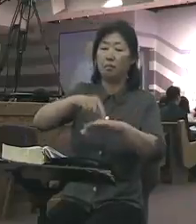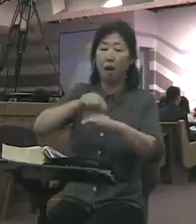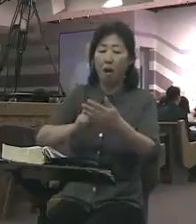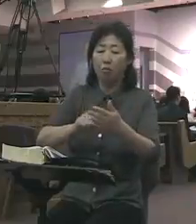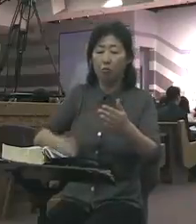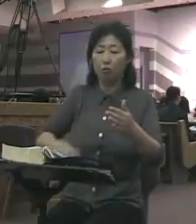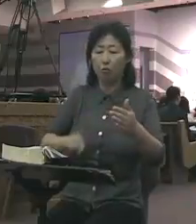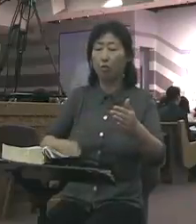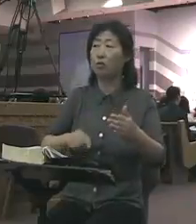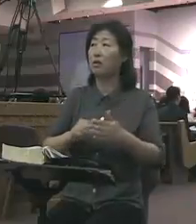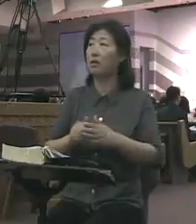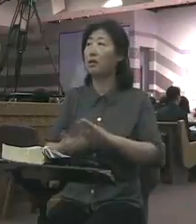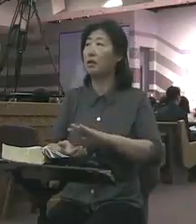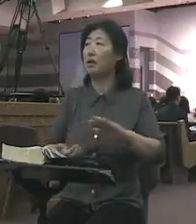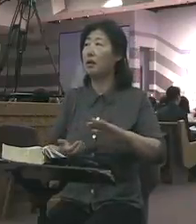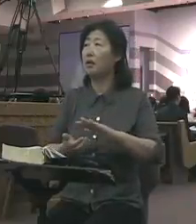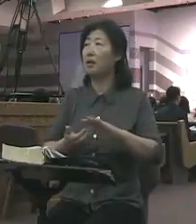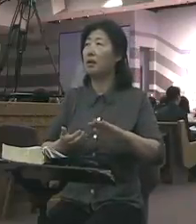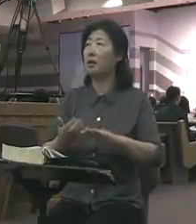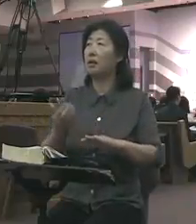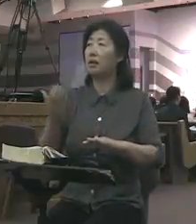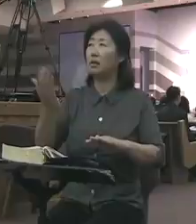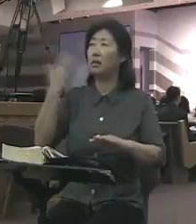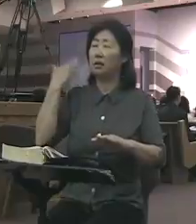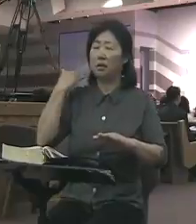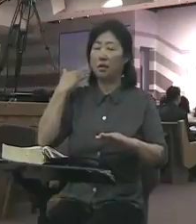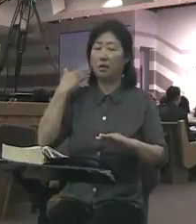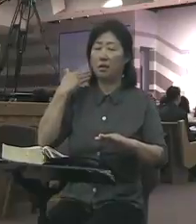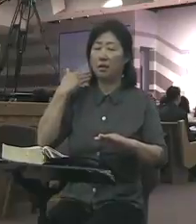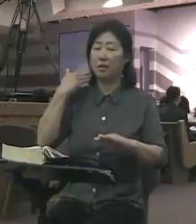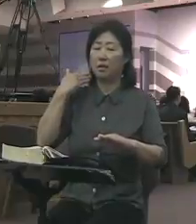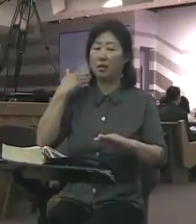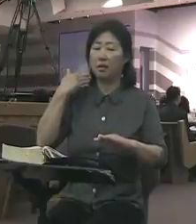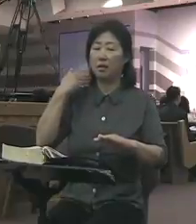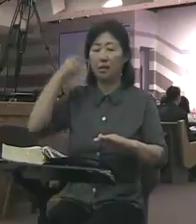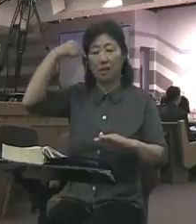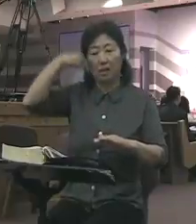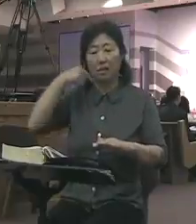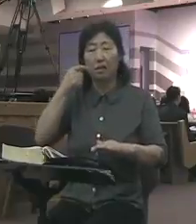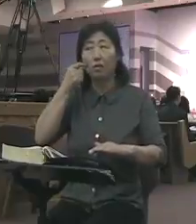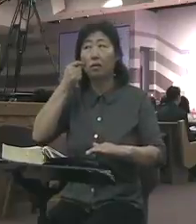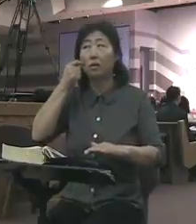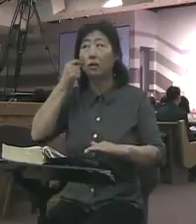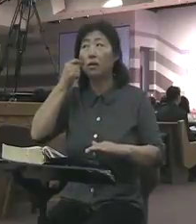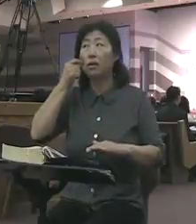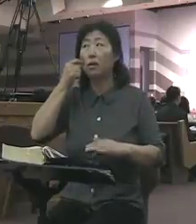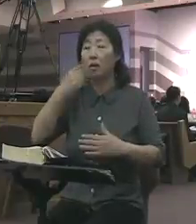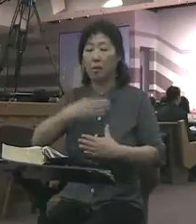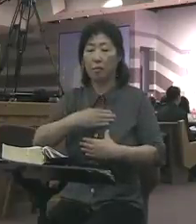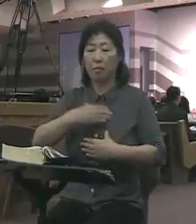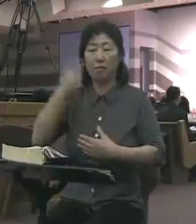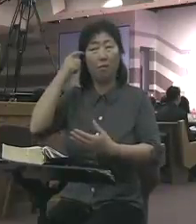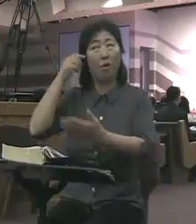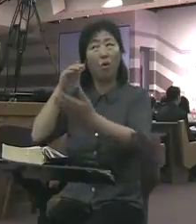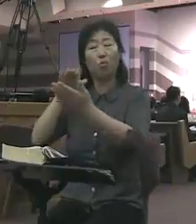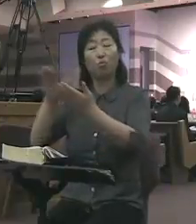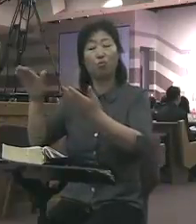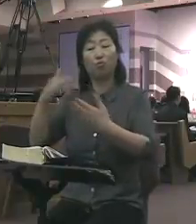아주 전에 느끼지 못했던 평온한 잔잔함이 있더라고요. 참